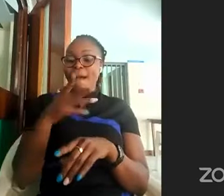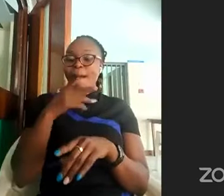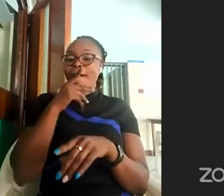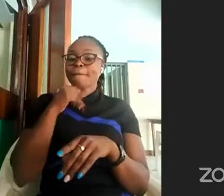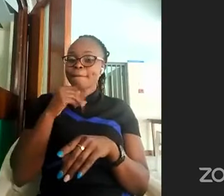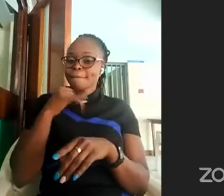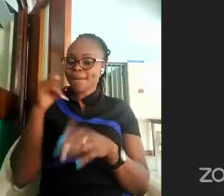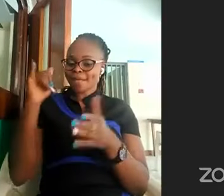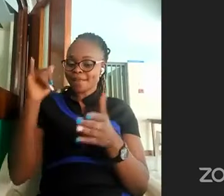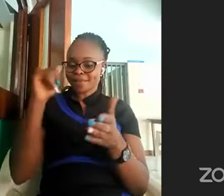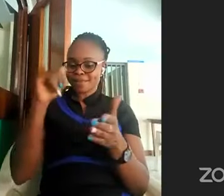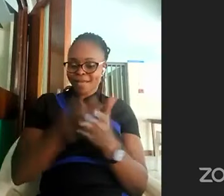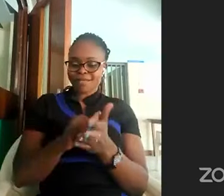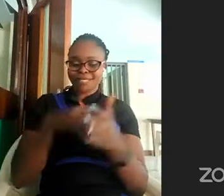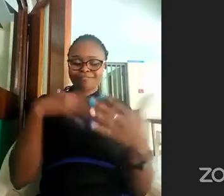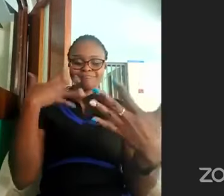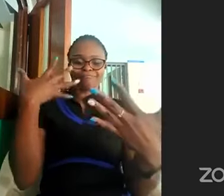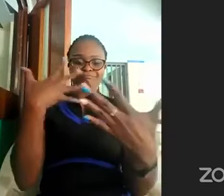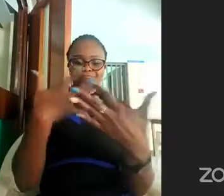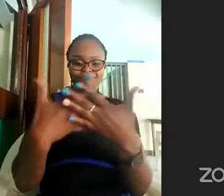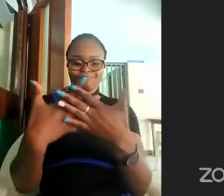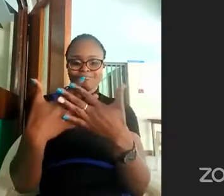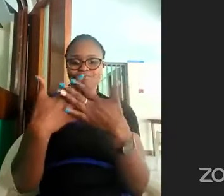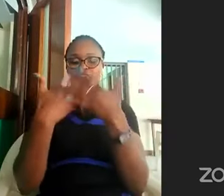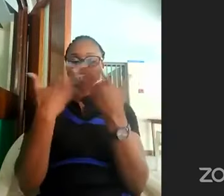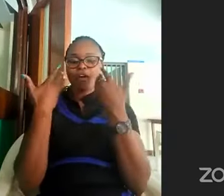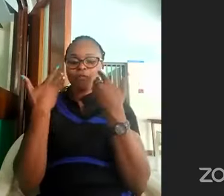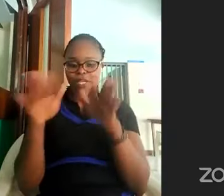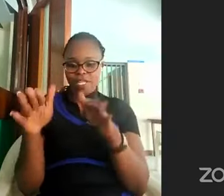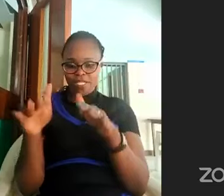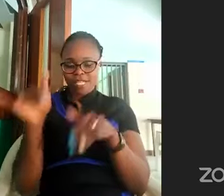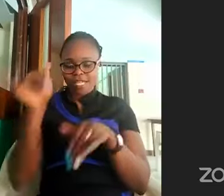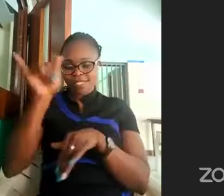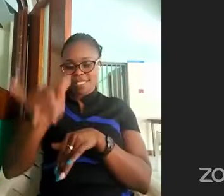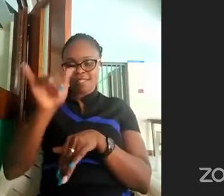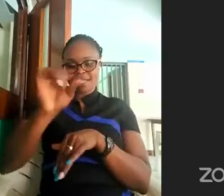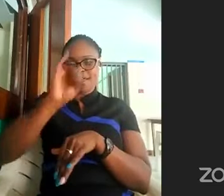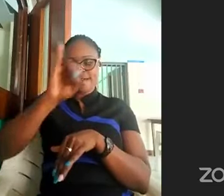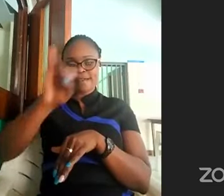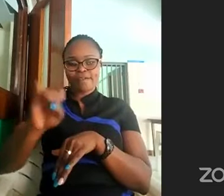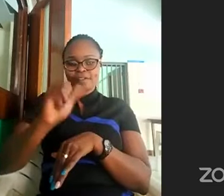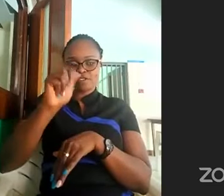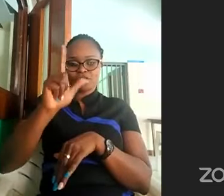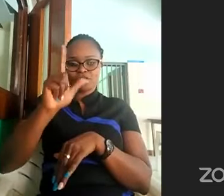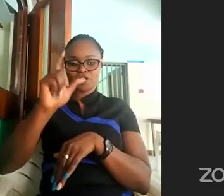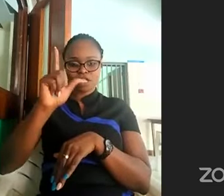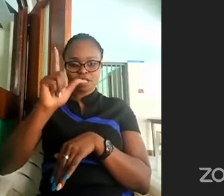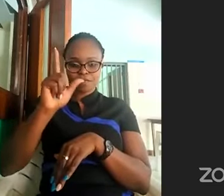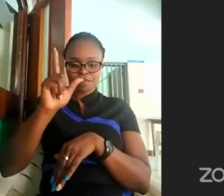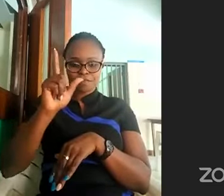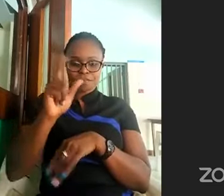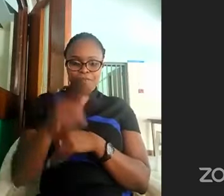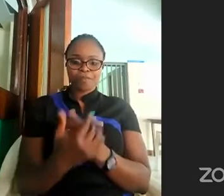sauti ya huyu, nikawaambia judiciary, nikawaambia ikiwa huyu jamaa atatoka, usalama wa hii familia uko